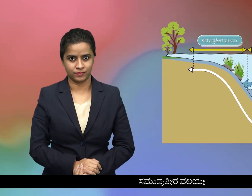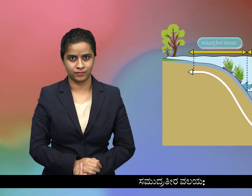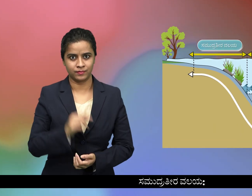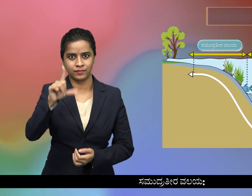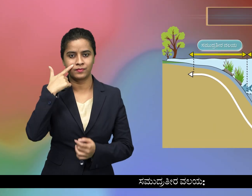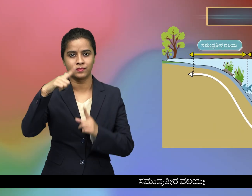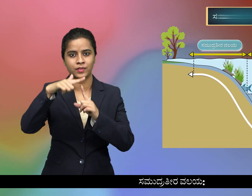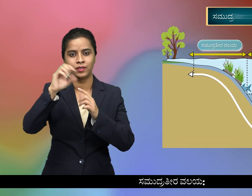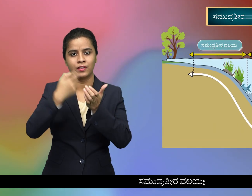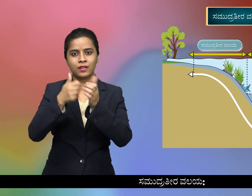ಸಮುದ್ರ ತೀರ ವಲಯ